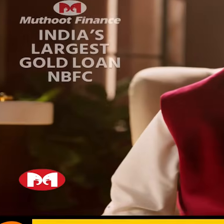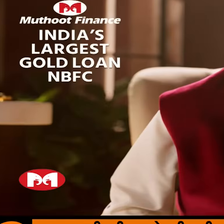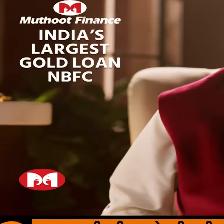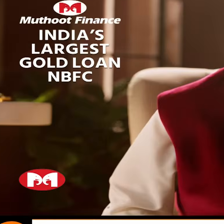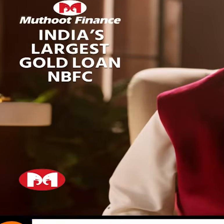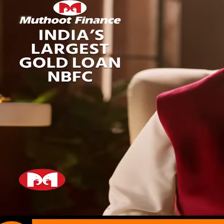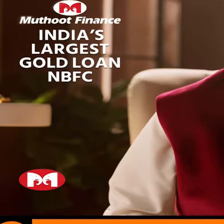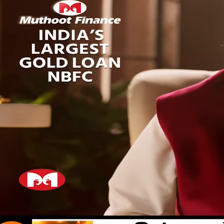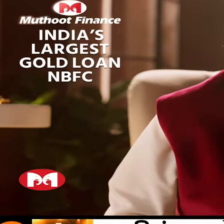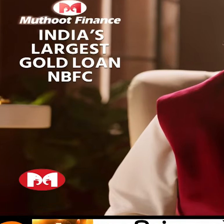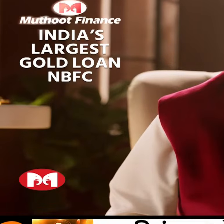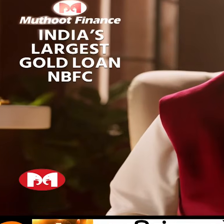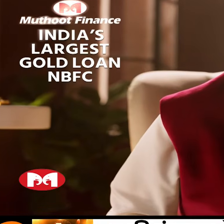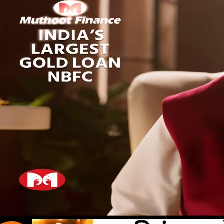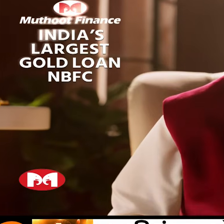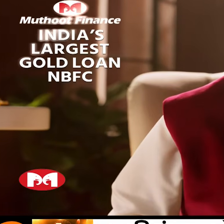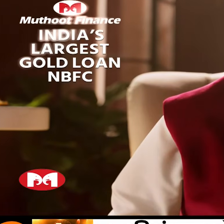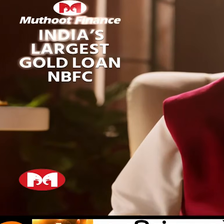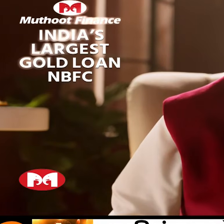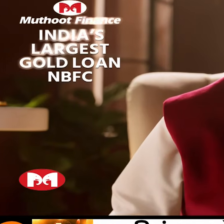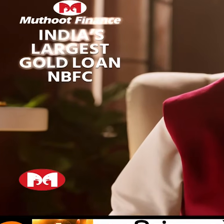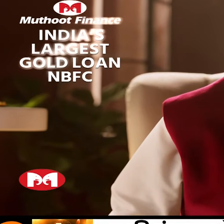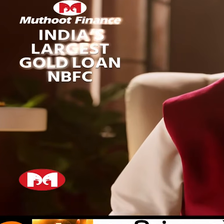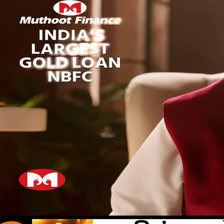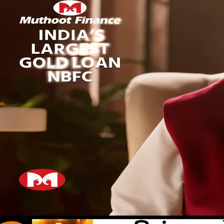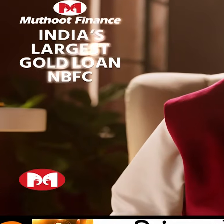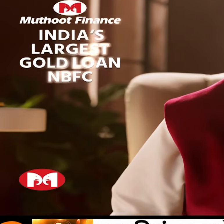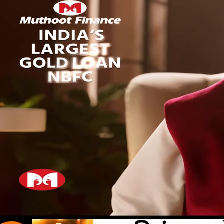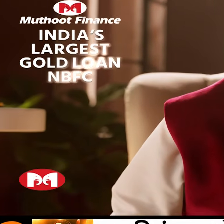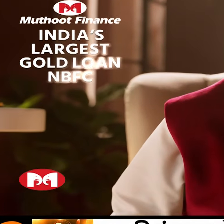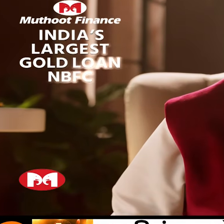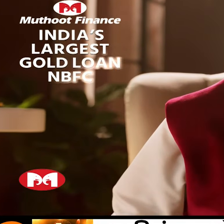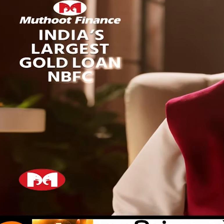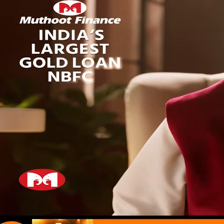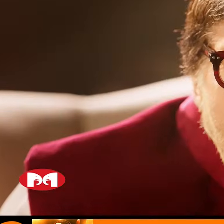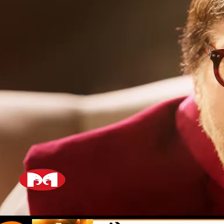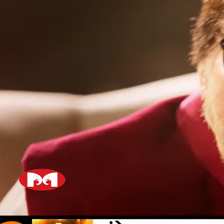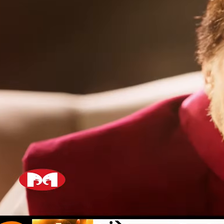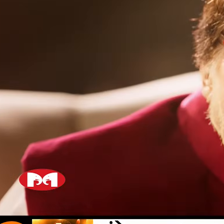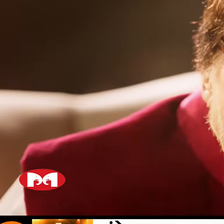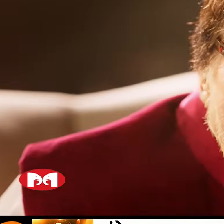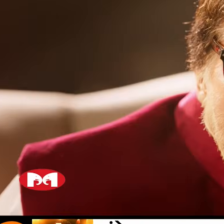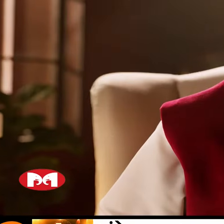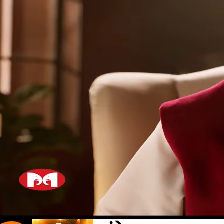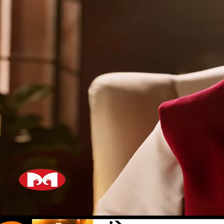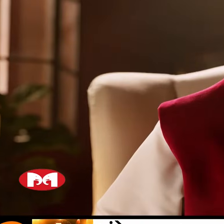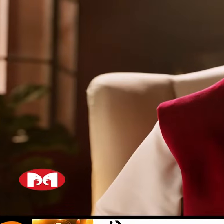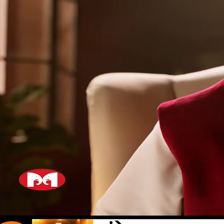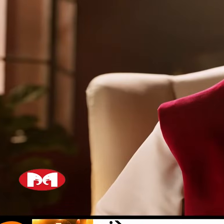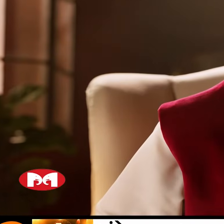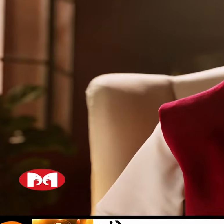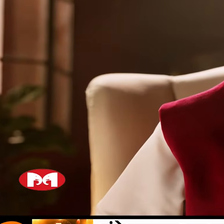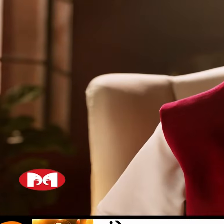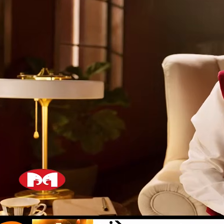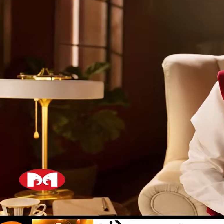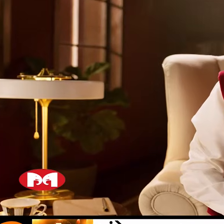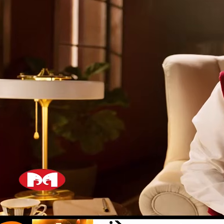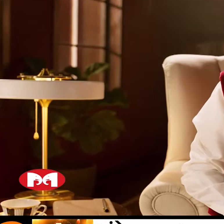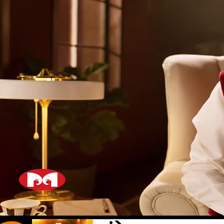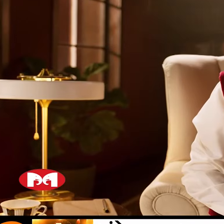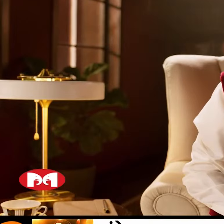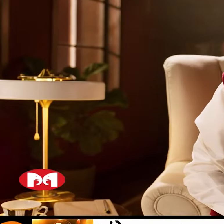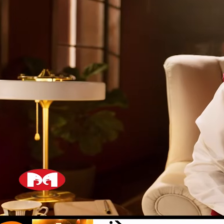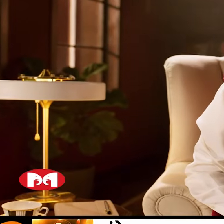सकता है। तो भारत की सबसे बड़ी गोल्ड लोन NBFC मुथूट फाइनेंस से गोल्ड लोन लीजिए और फिर देखिए सोना क्या नहीं कर सकता।